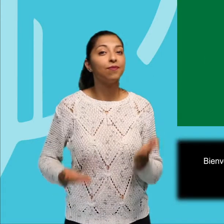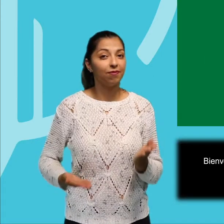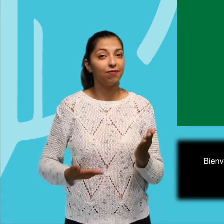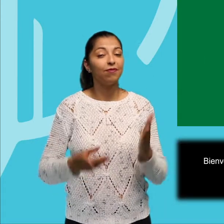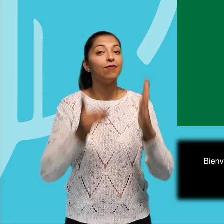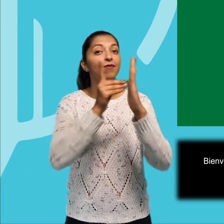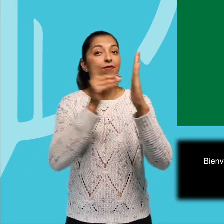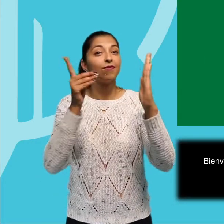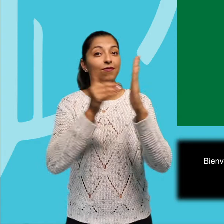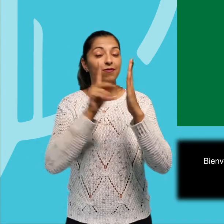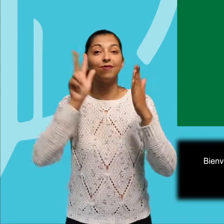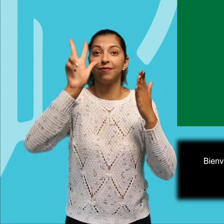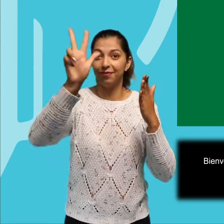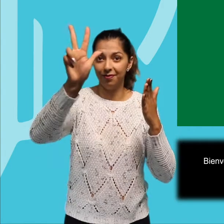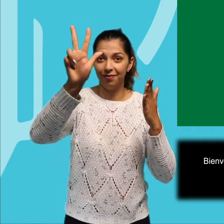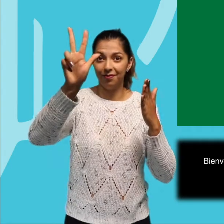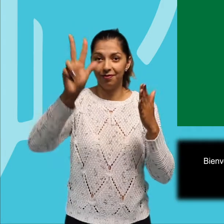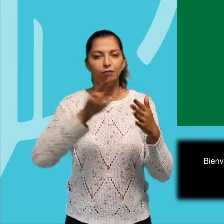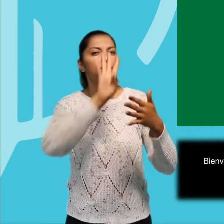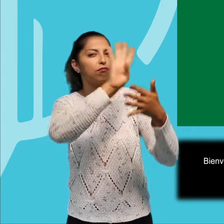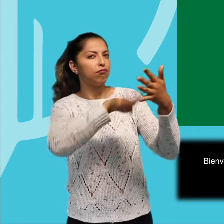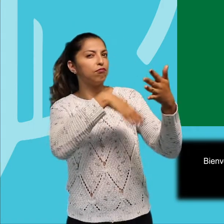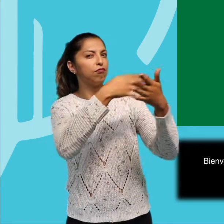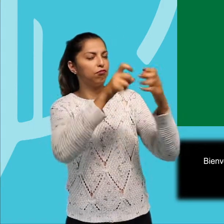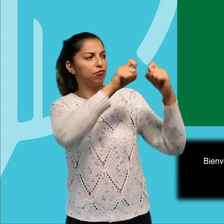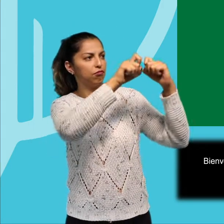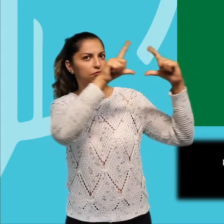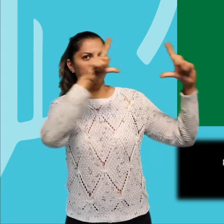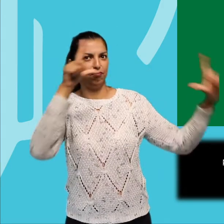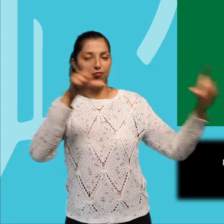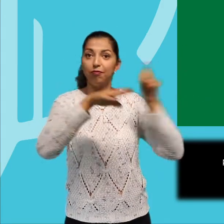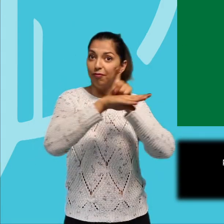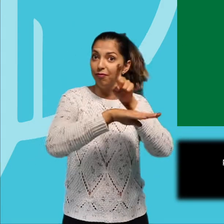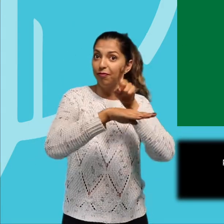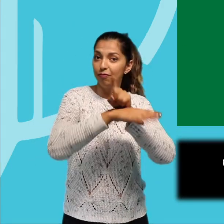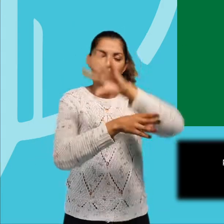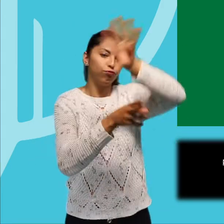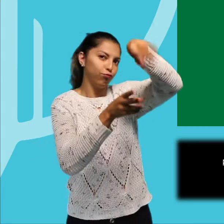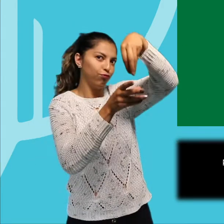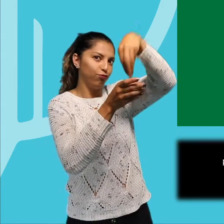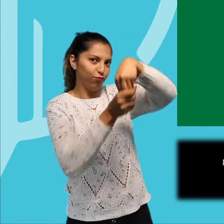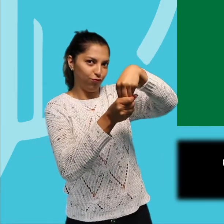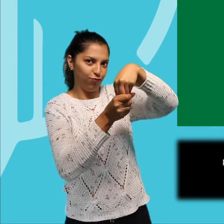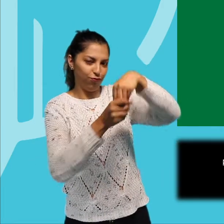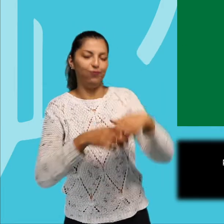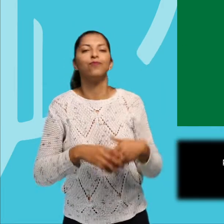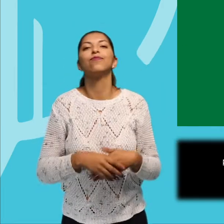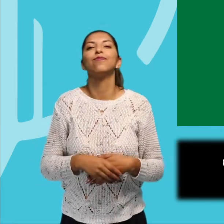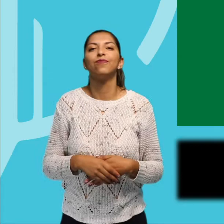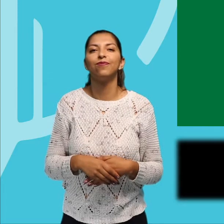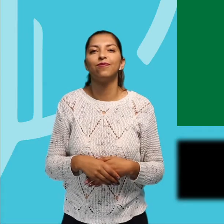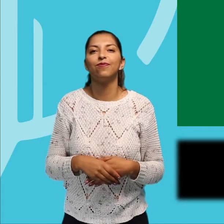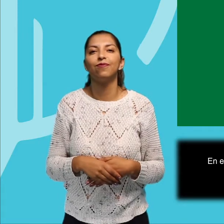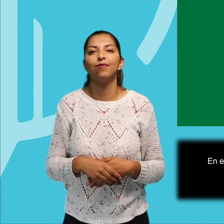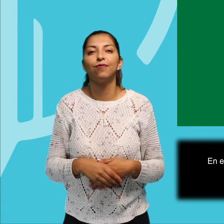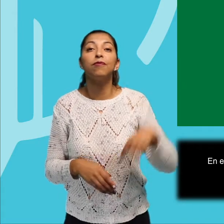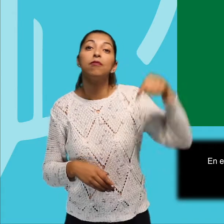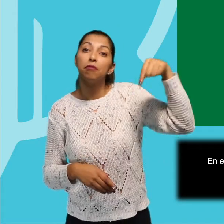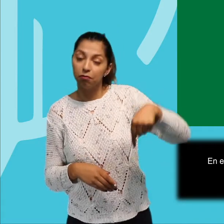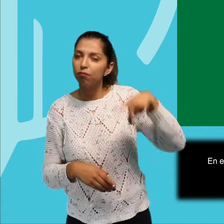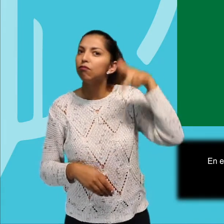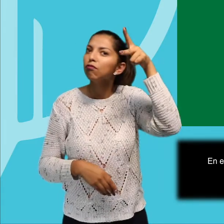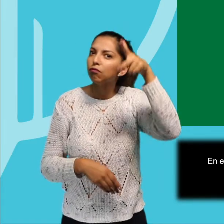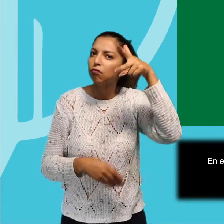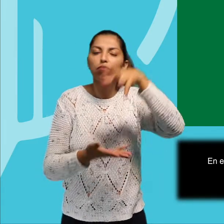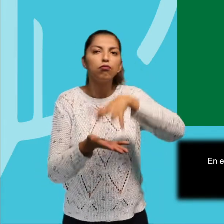Bienvenidos a la unidad 3 que corresponde a la hoja de cálculo con Excel, programa que forma parte de Ofimática de Microsoft. En este